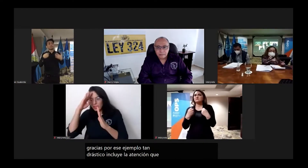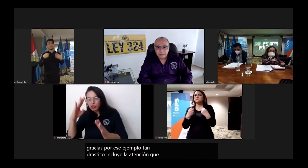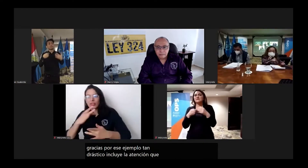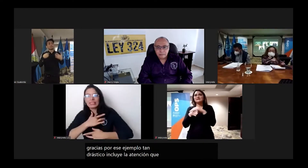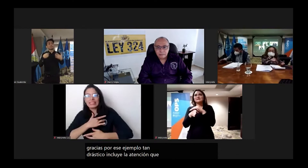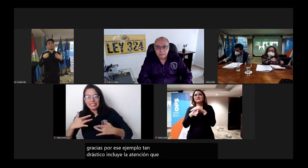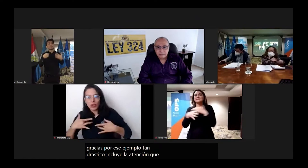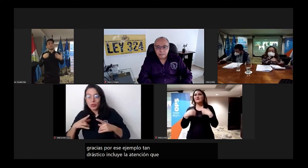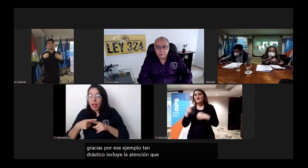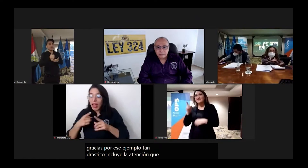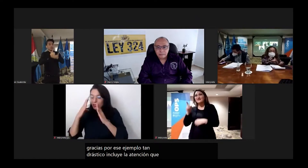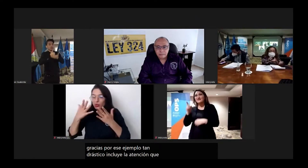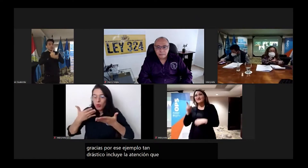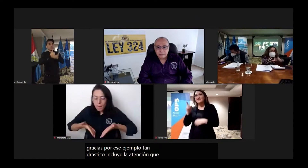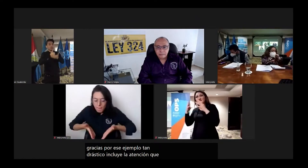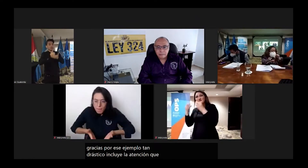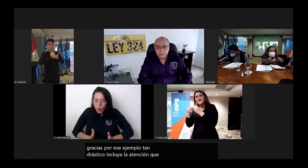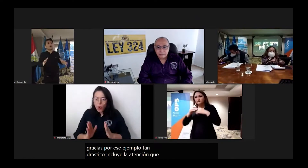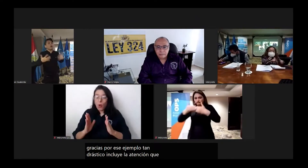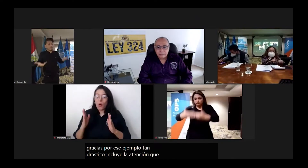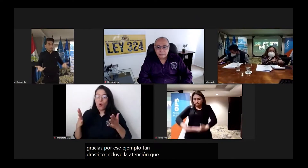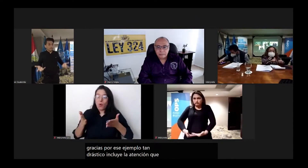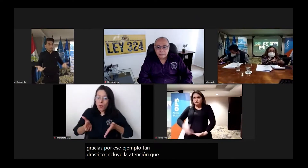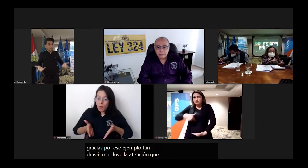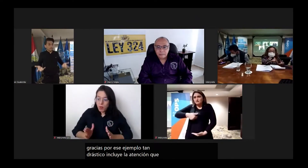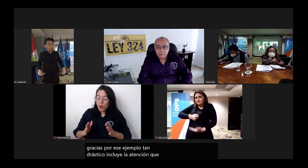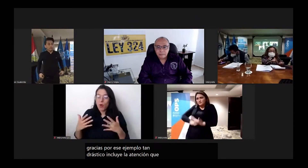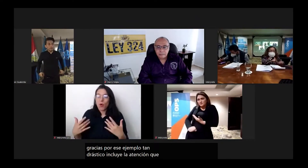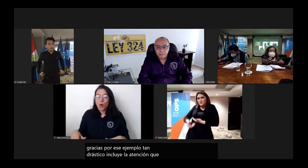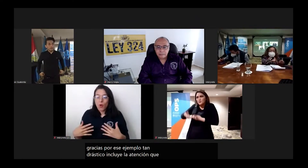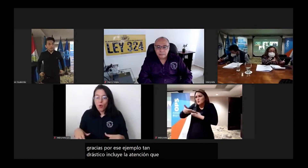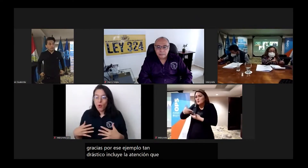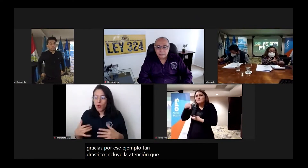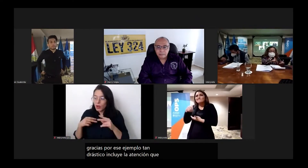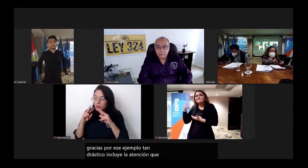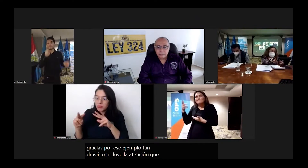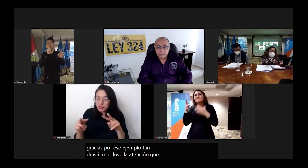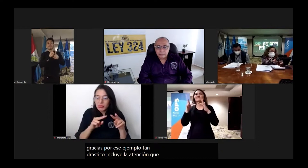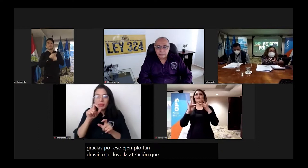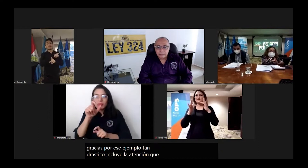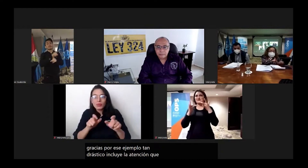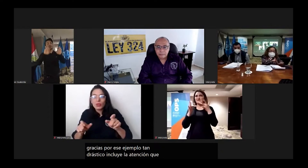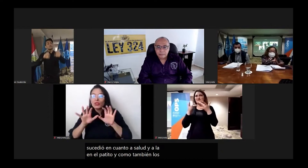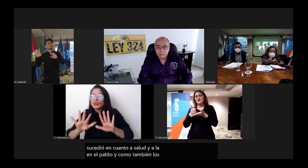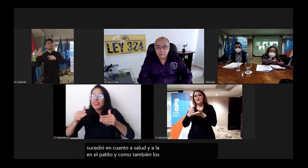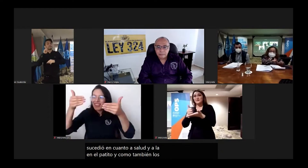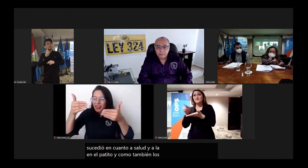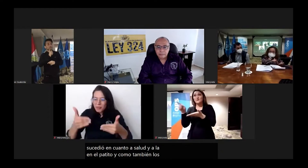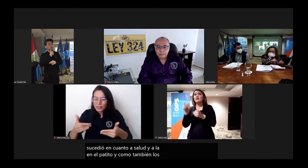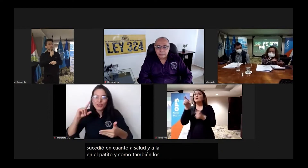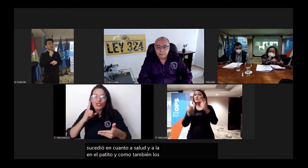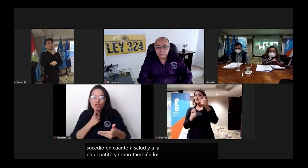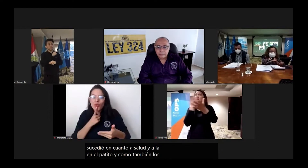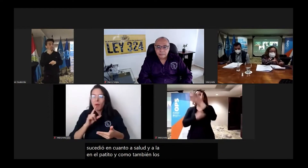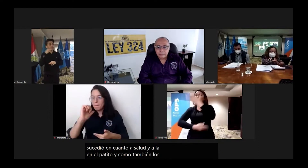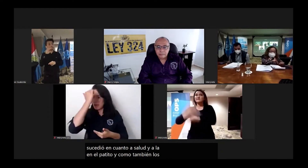el parto y cómo también los participantes o las personas con discapacidad auditiva que fueron los